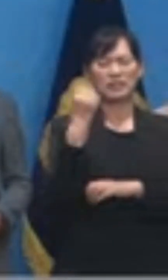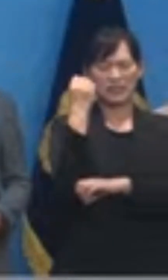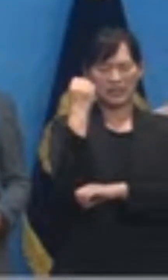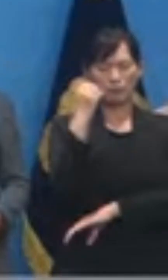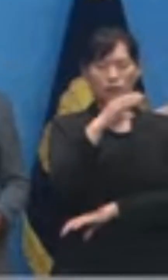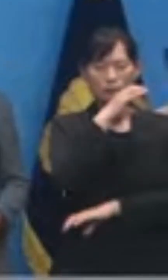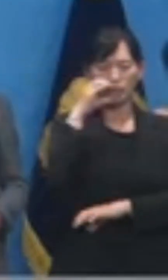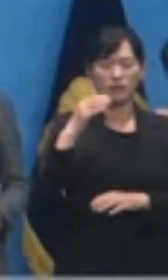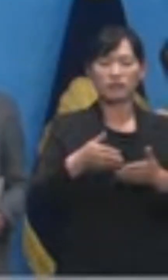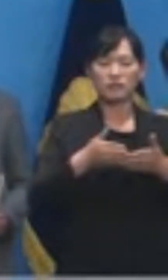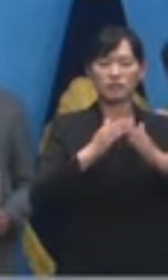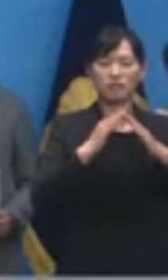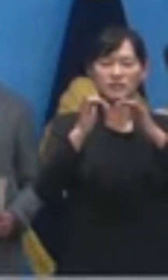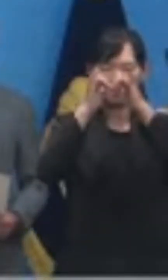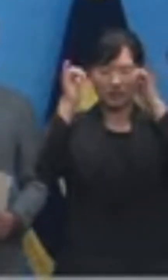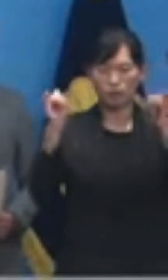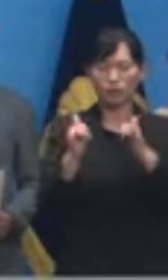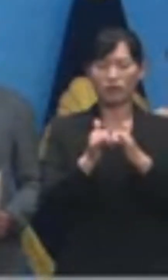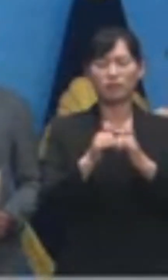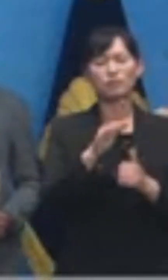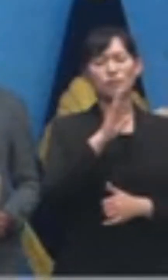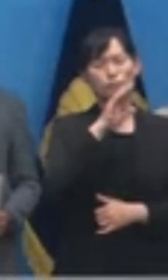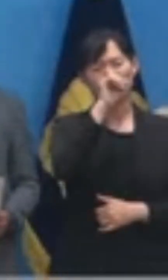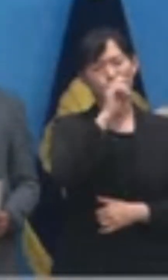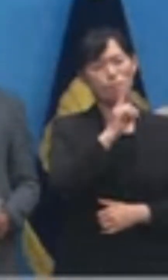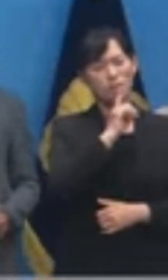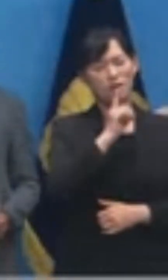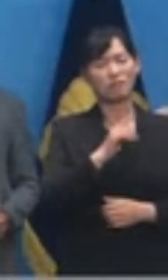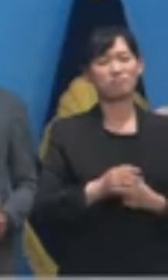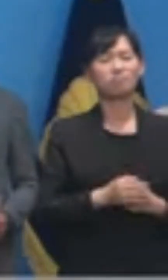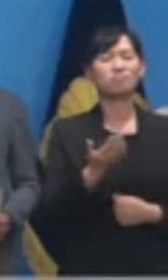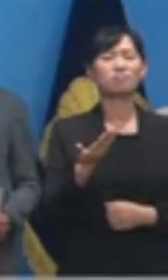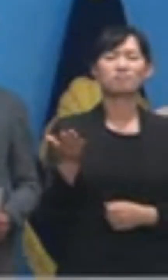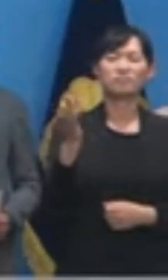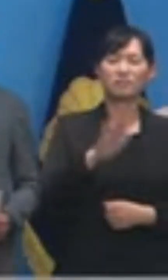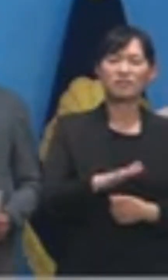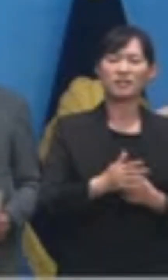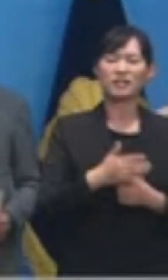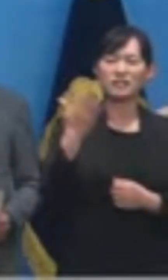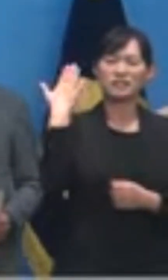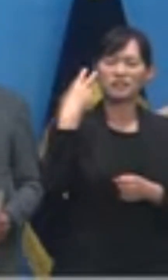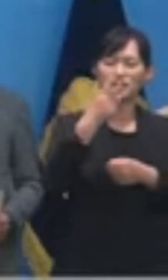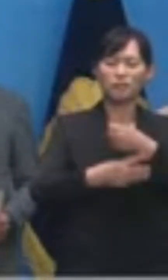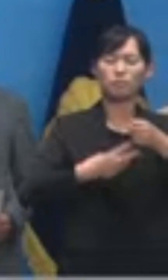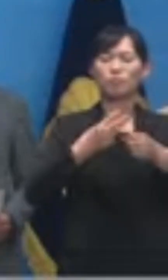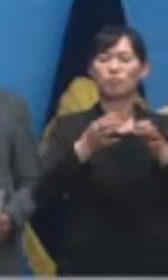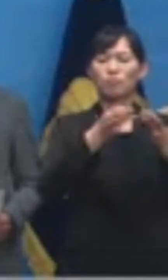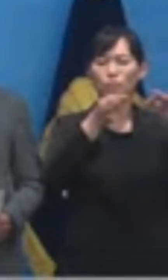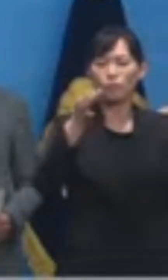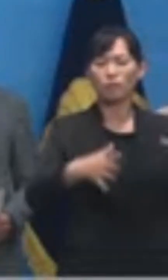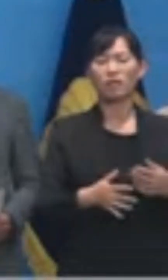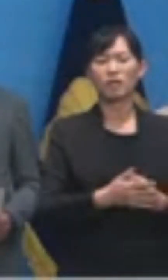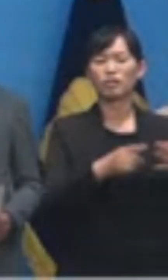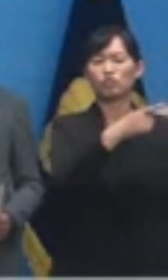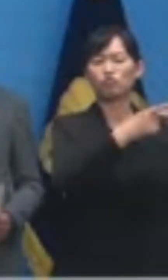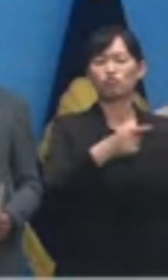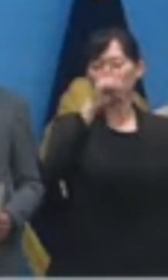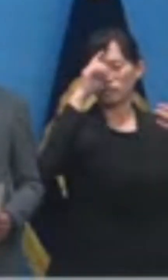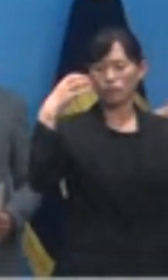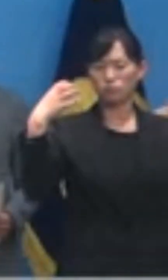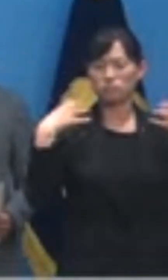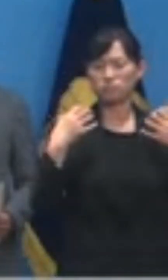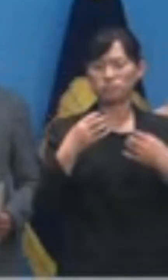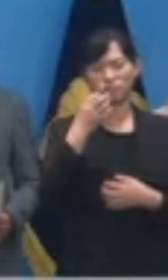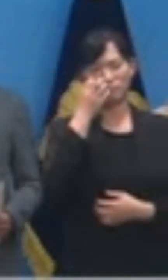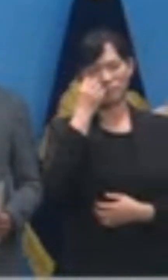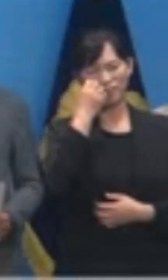기본이 바로선 사회, 얼마나 좋은 말입니까? 그런데 지난 3년 동안 윤석열 정부는